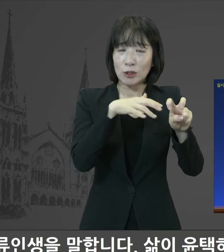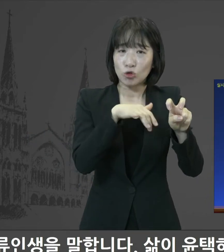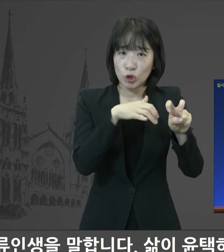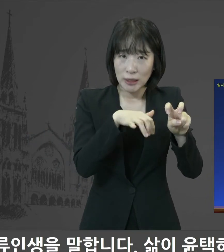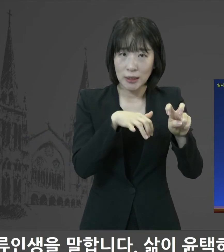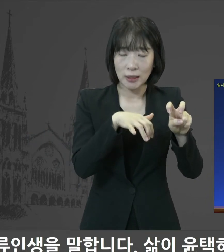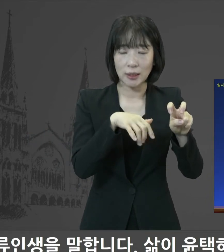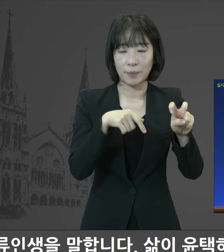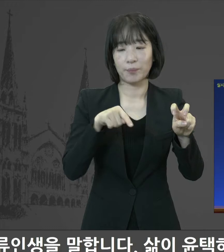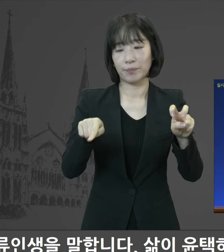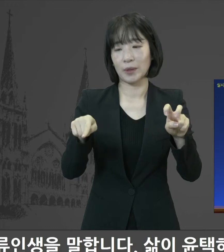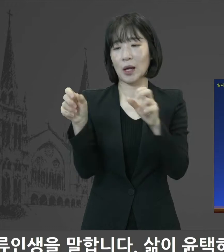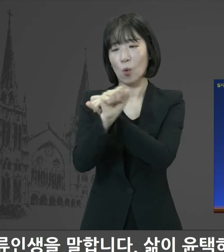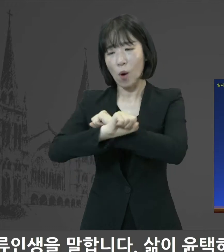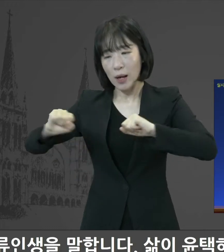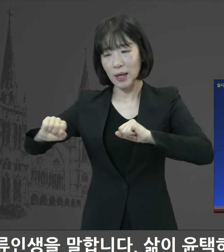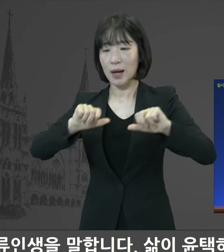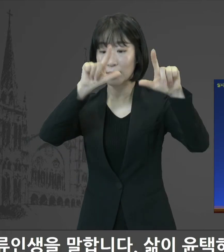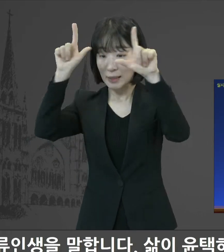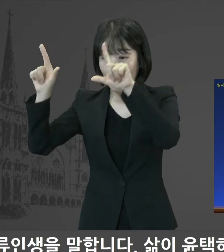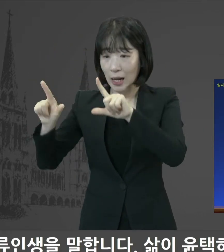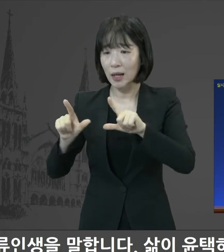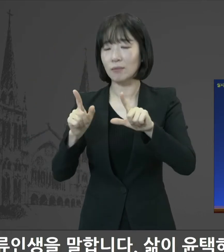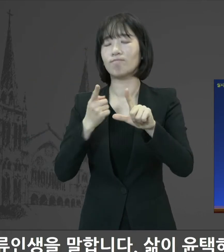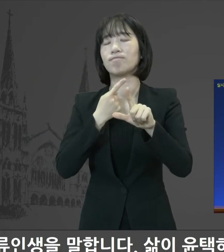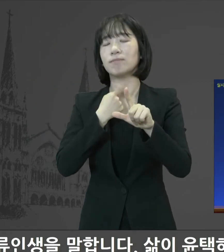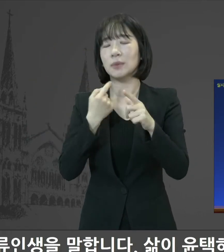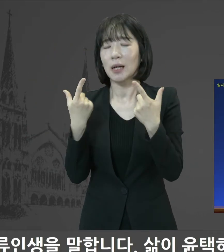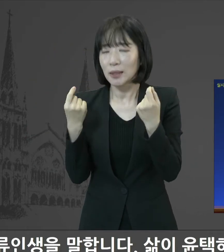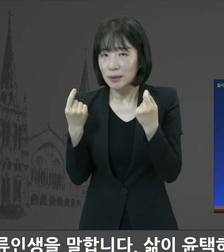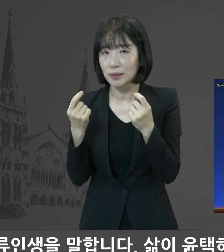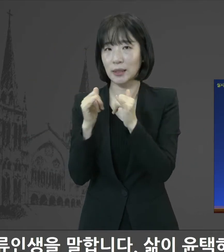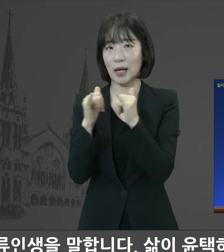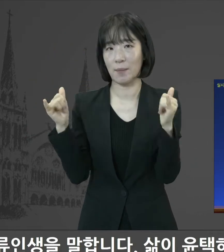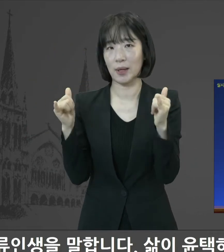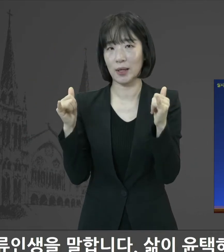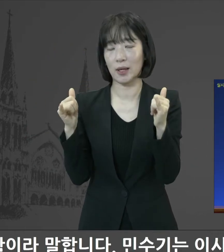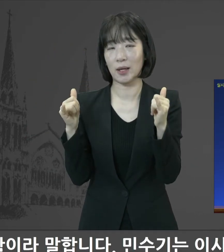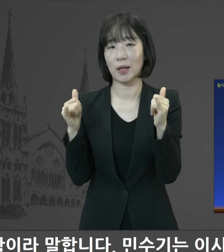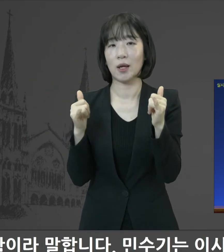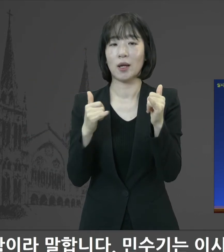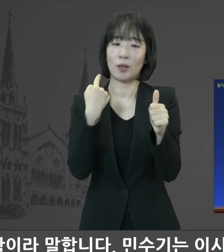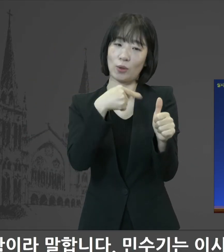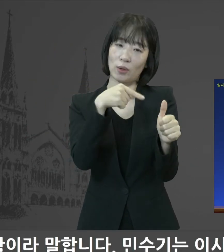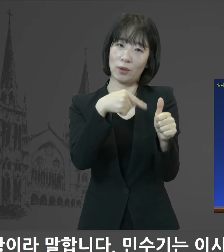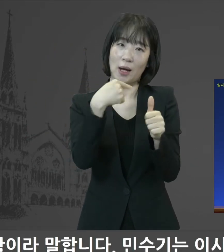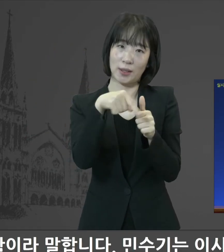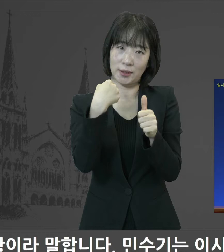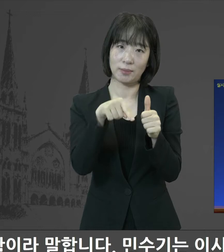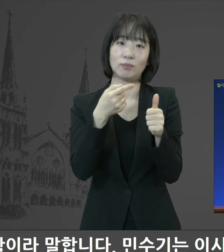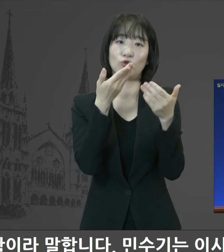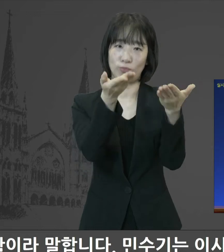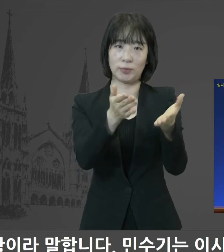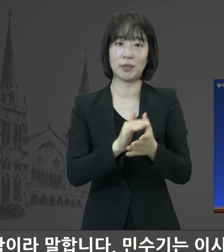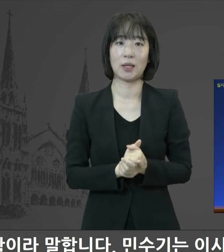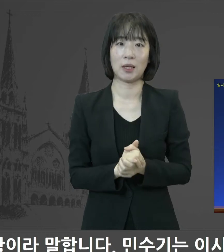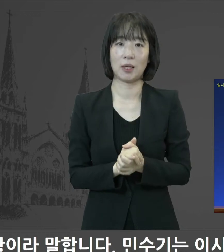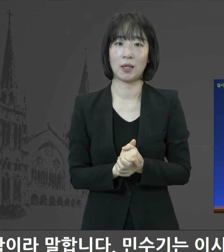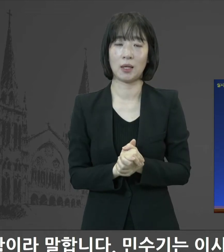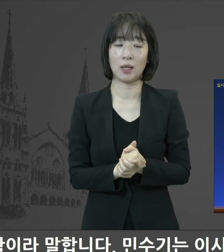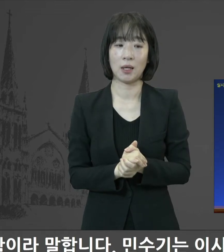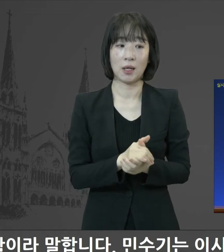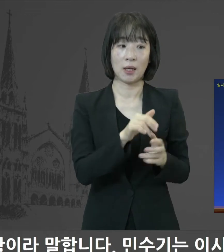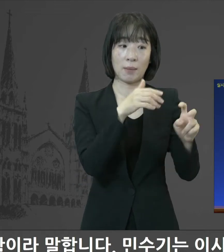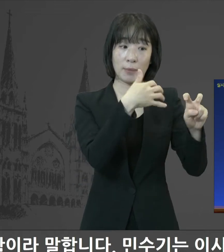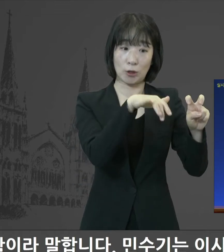성도님들에게 귀한 교훈을 주는 책입니다. 이스라엘 백성이 40년 동안 광야 생활을 하면서 경험했던 그 일들을